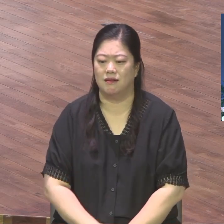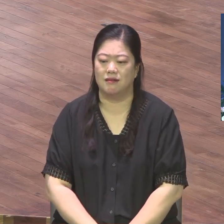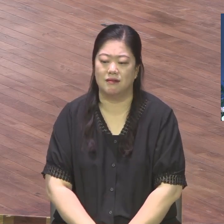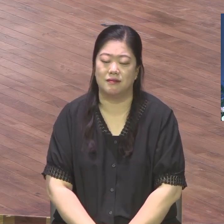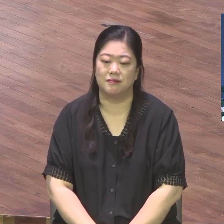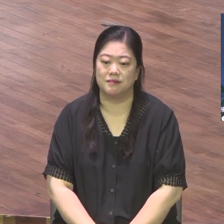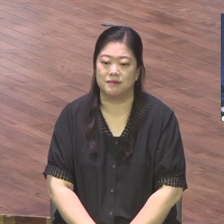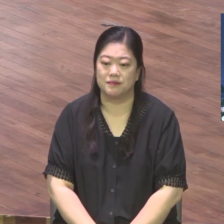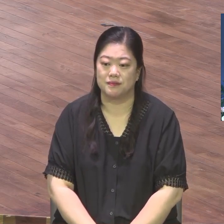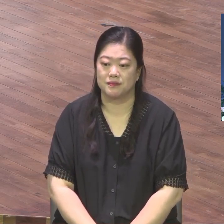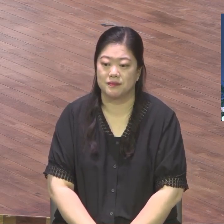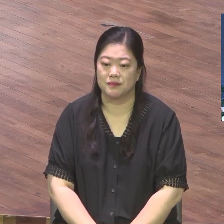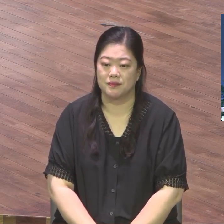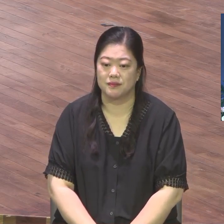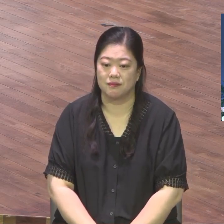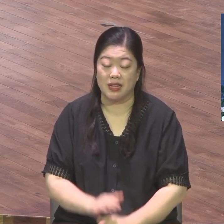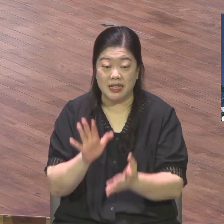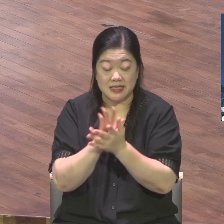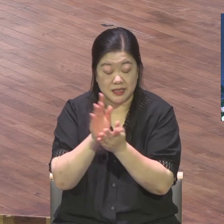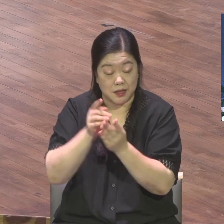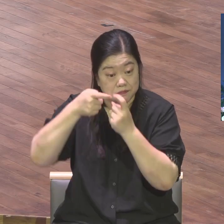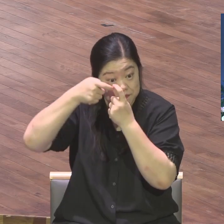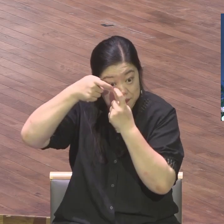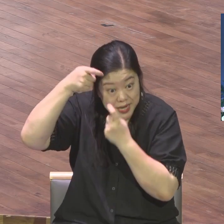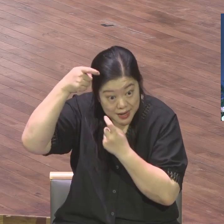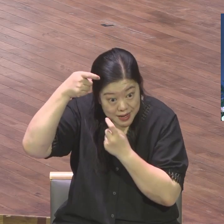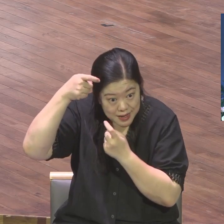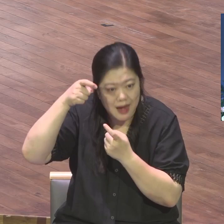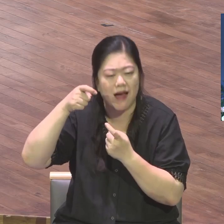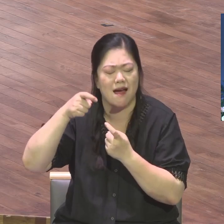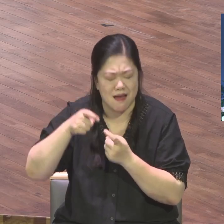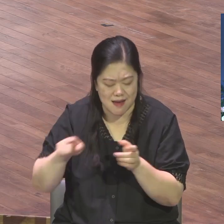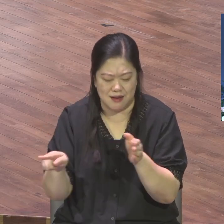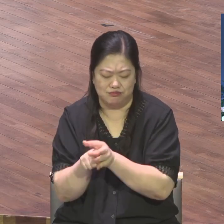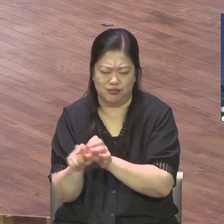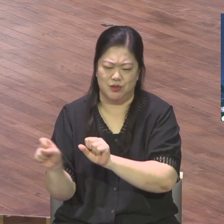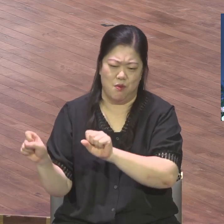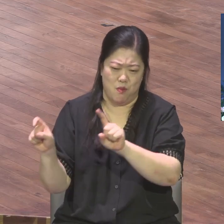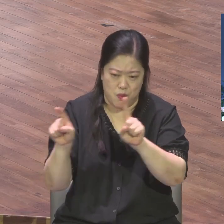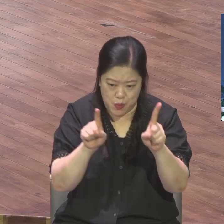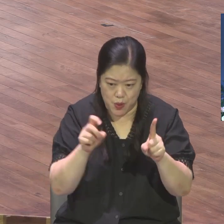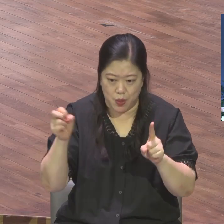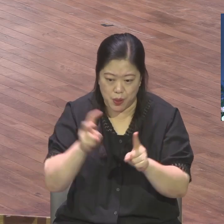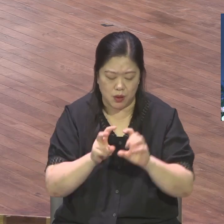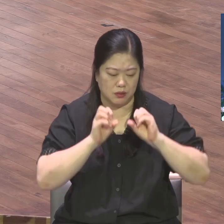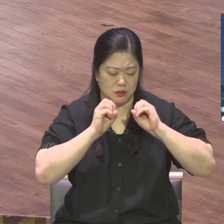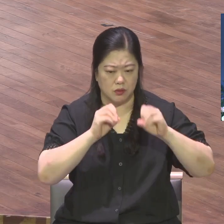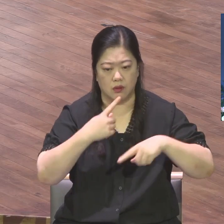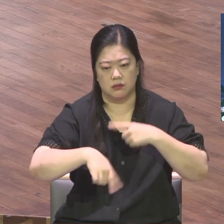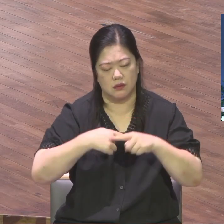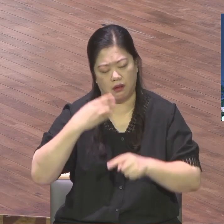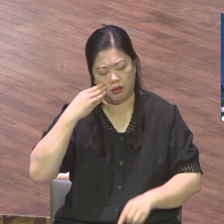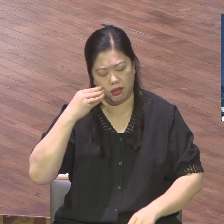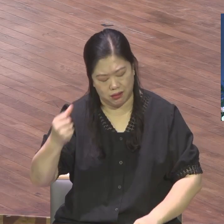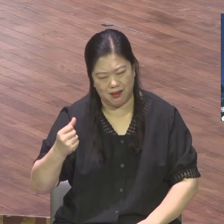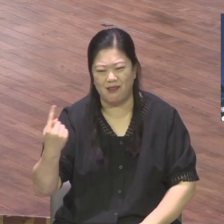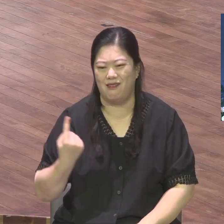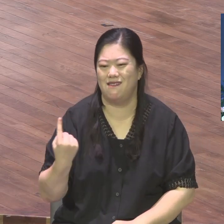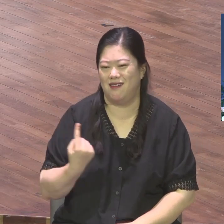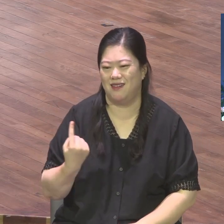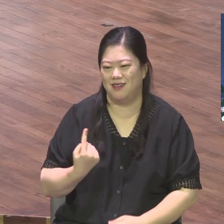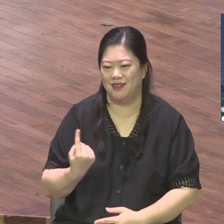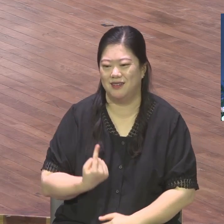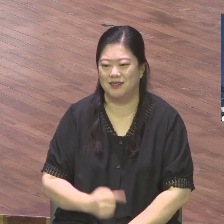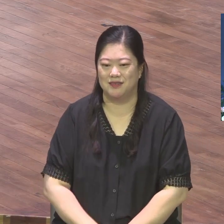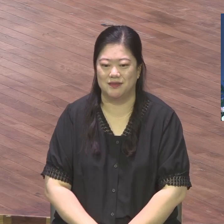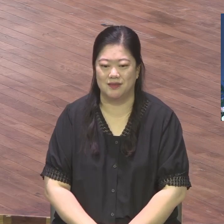그러면 여러분도 살아나고 현장도 살아나고 영적 지형이 변화가 돼요. 여러분 삶의 지형이.